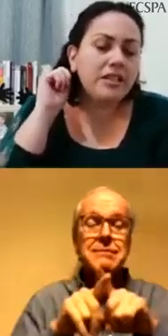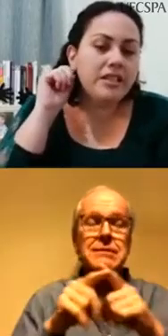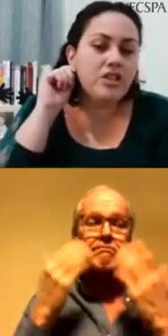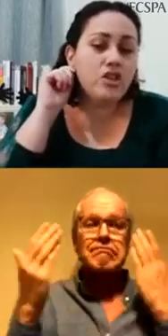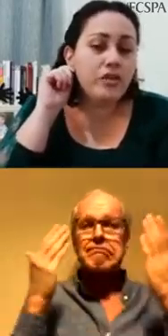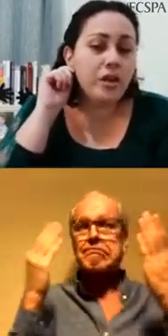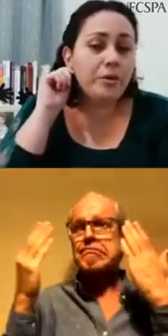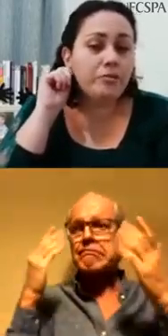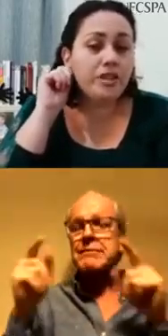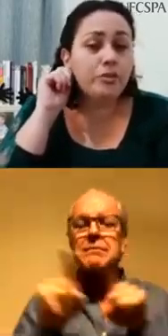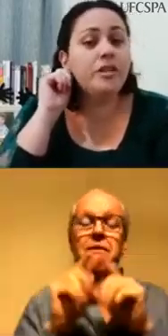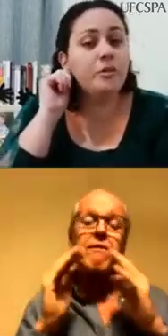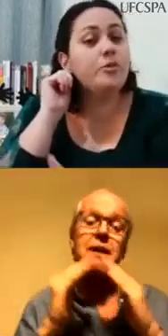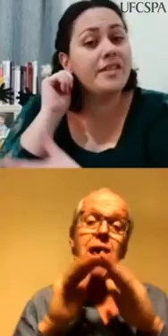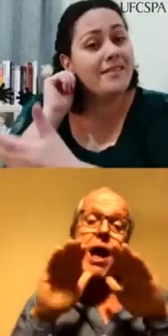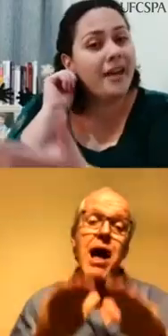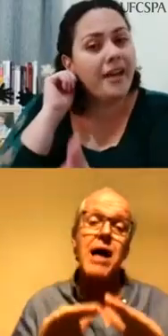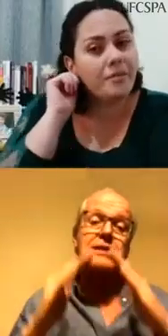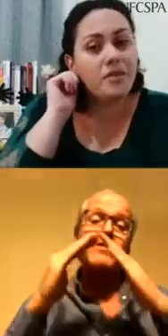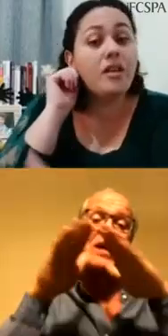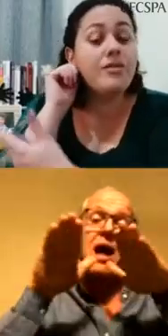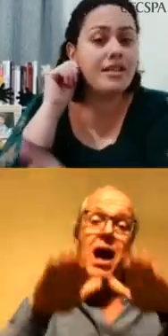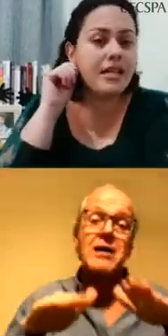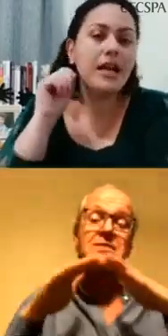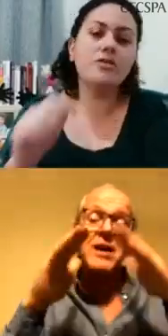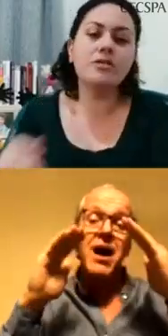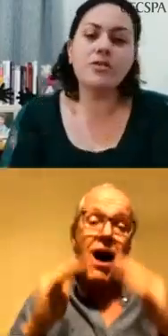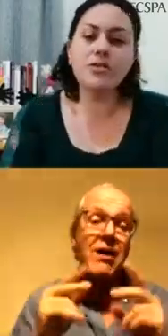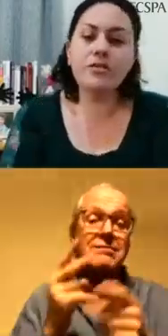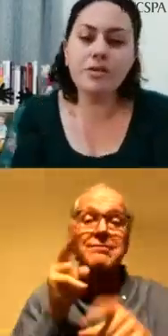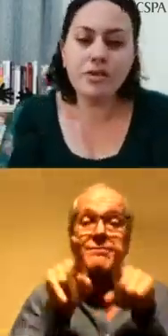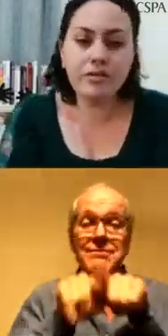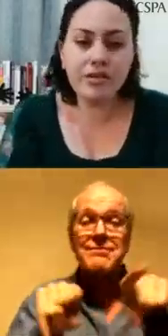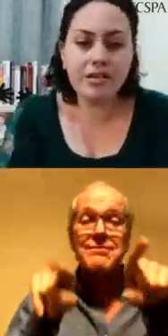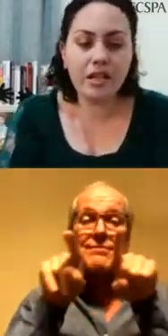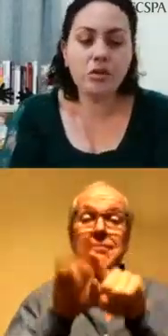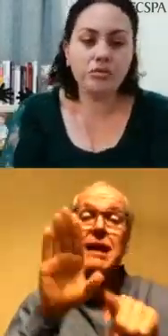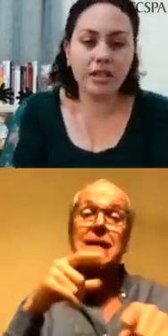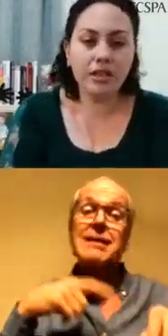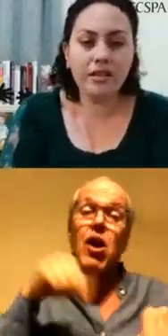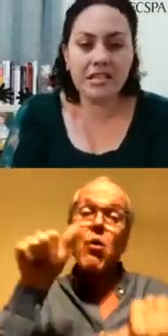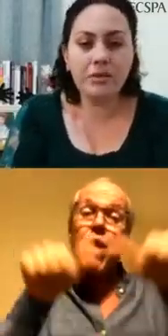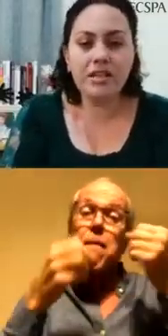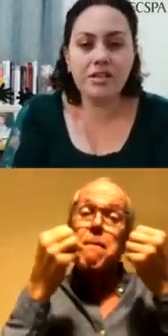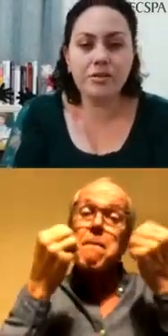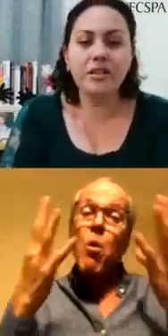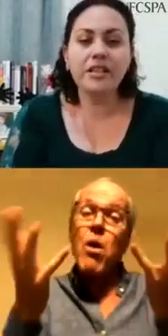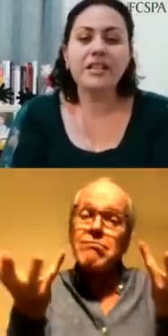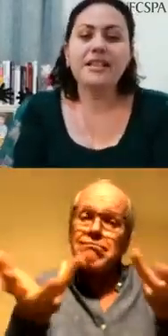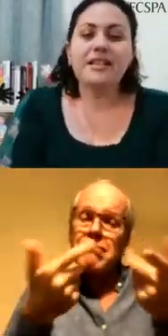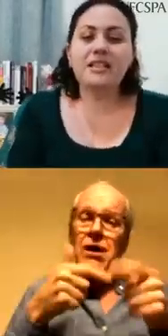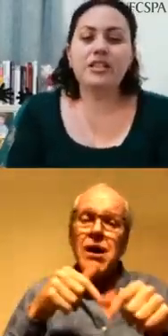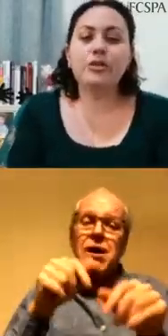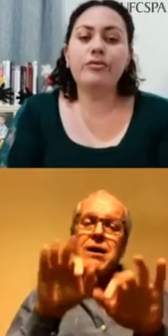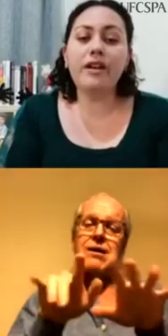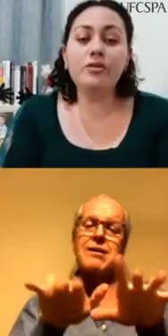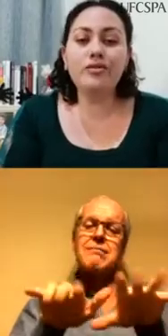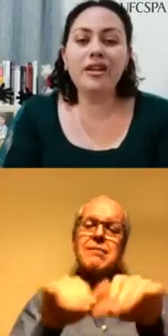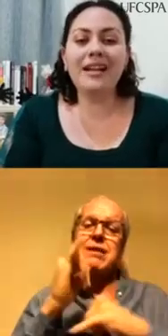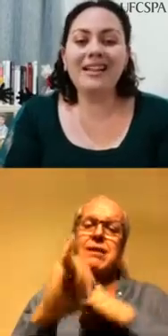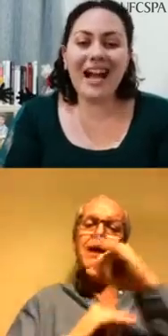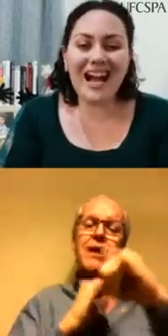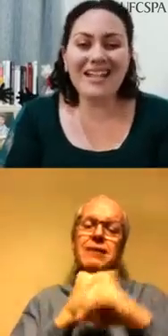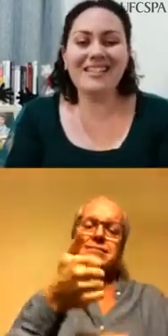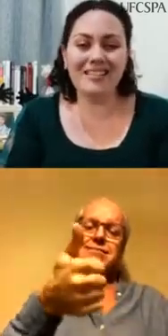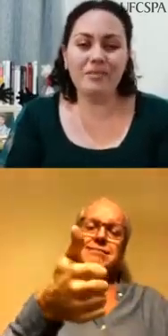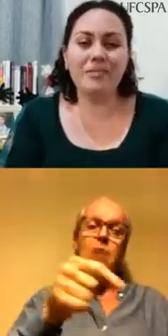divulgado, e a gente fica perguntando, então, para os intérpretes, o que vocês acham? Quais são as informações que vocês têm encontrado em relação a isso? O fato de